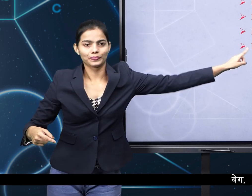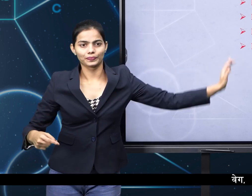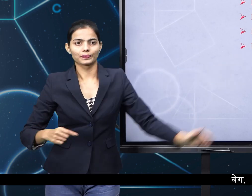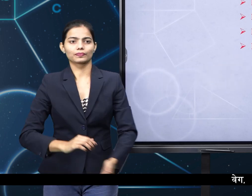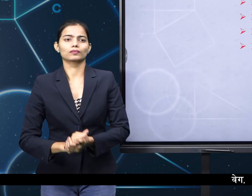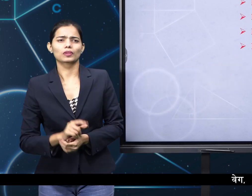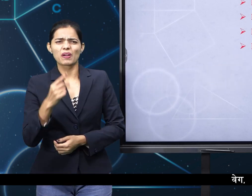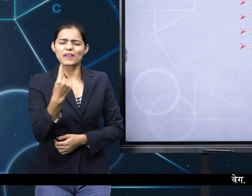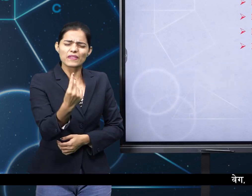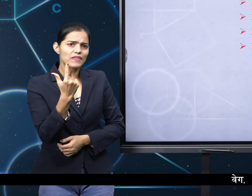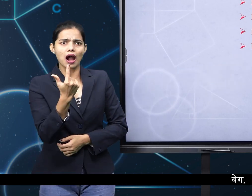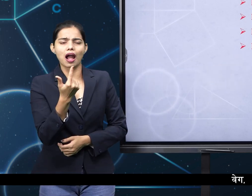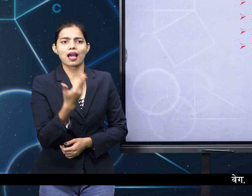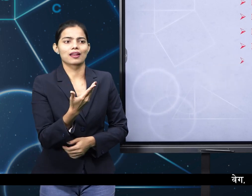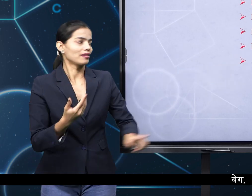वेग,